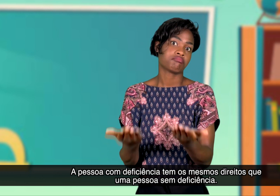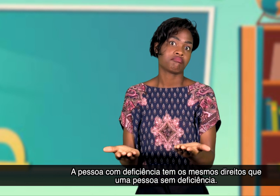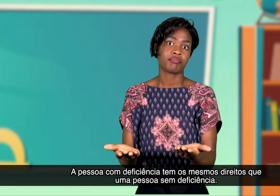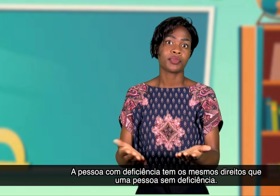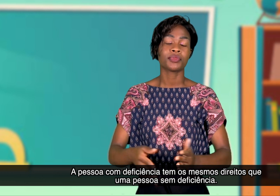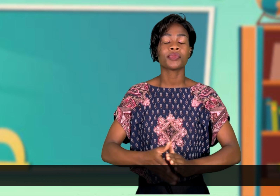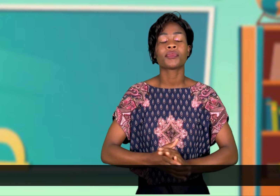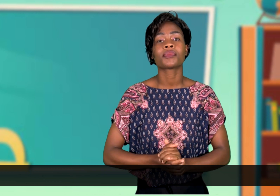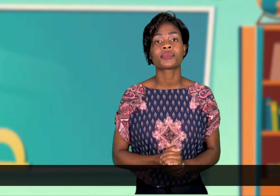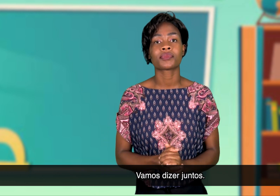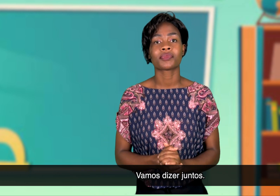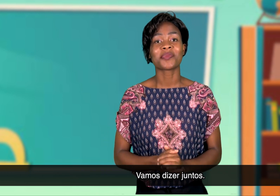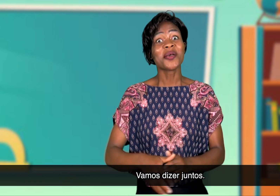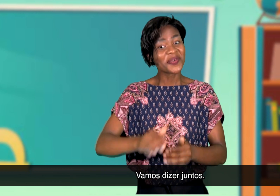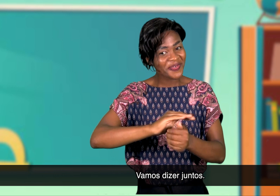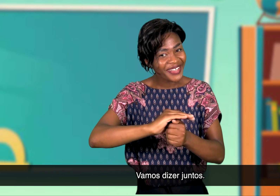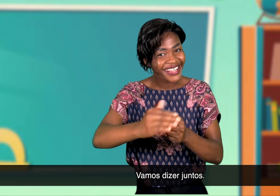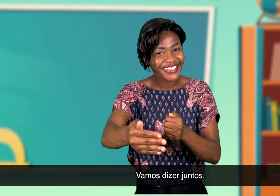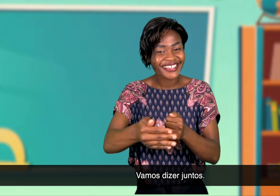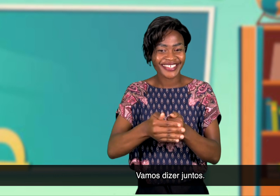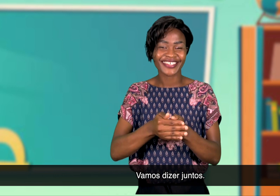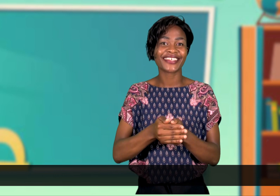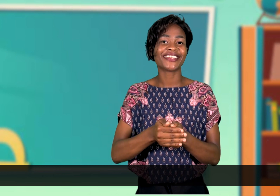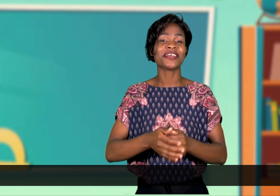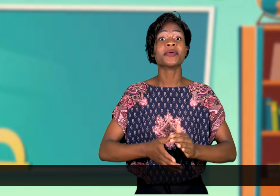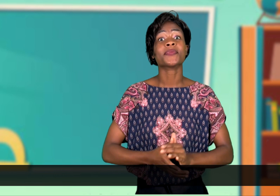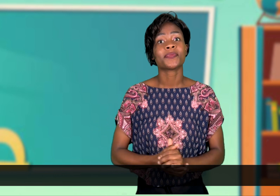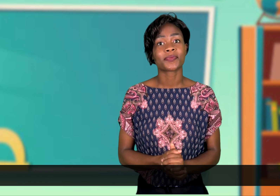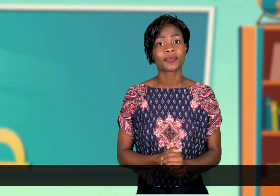sem deficiência. Vamos dizer juntos?